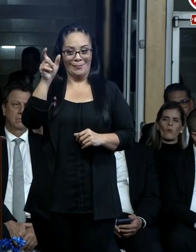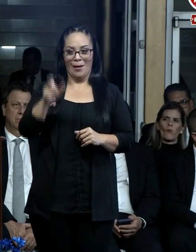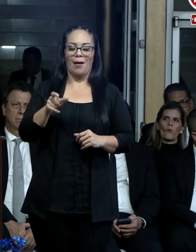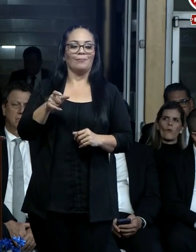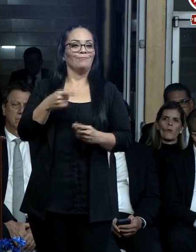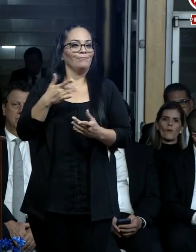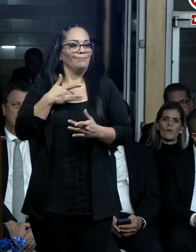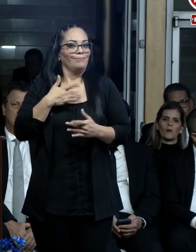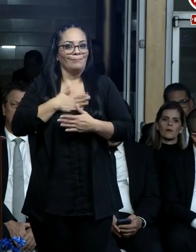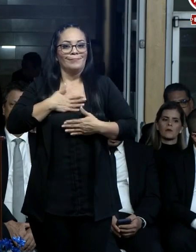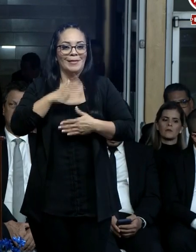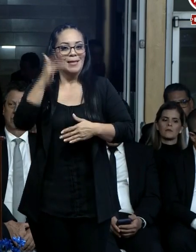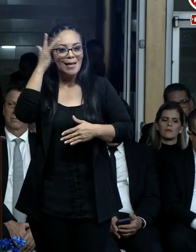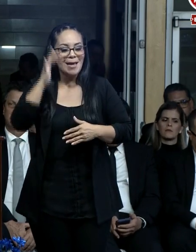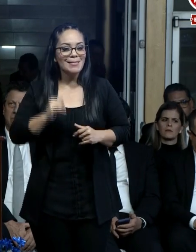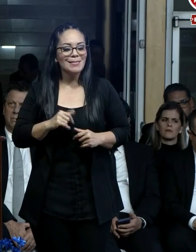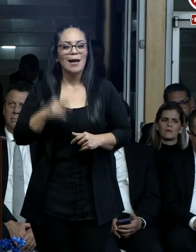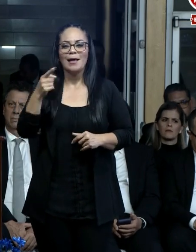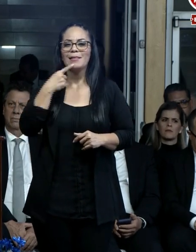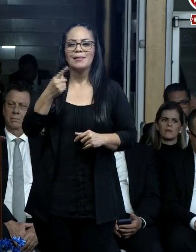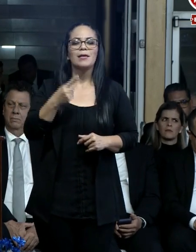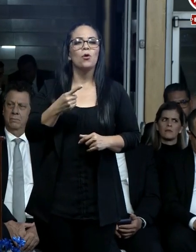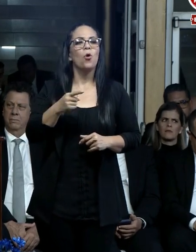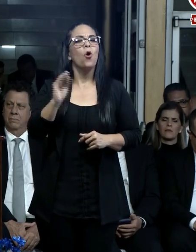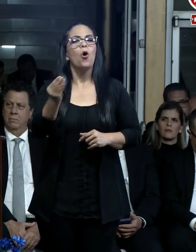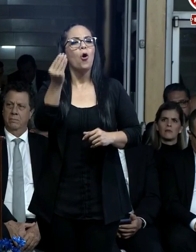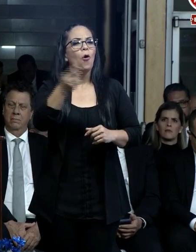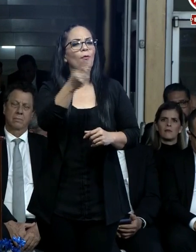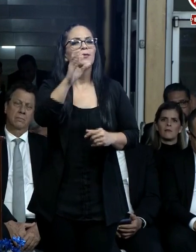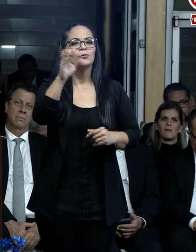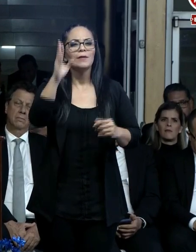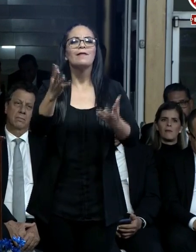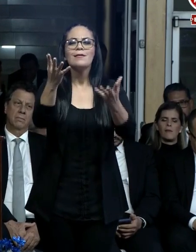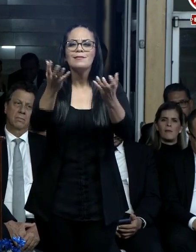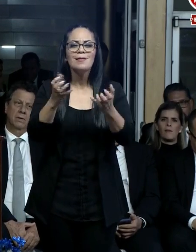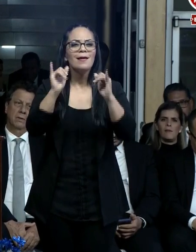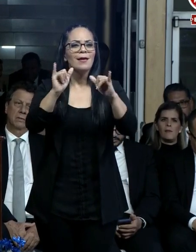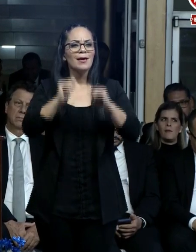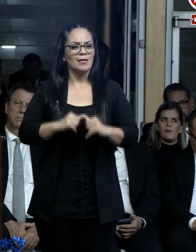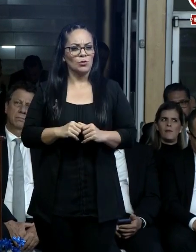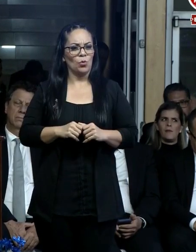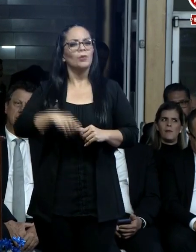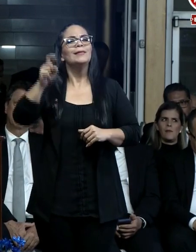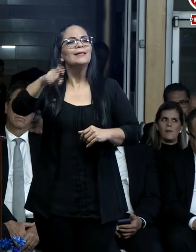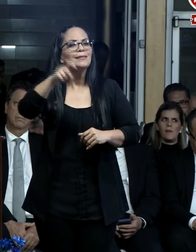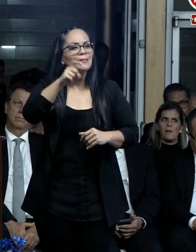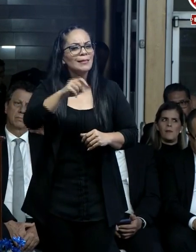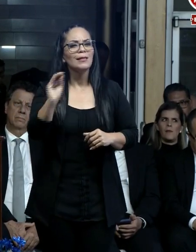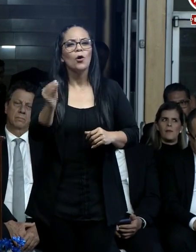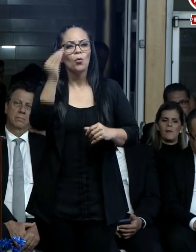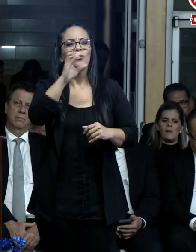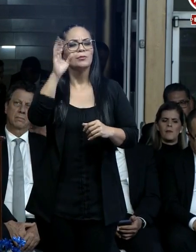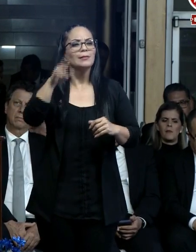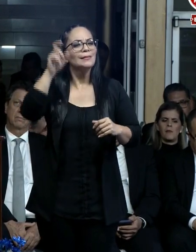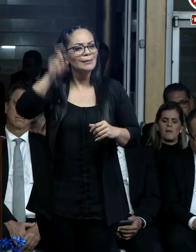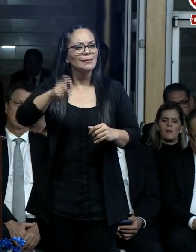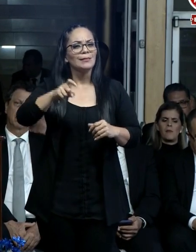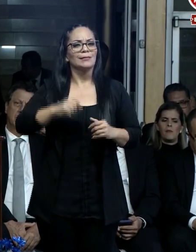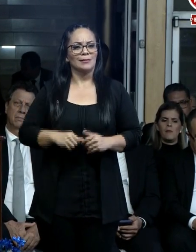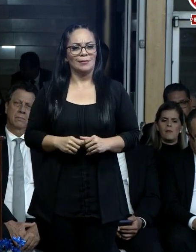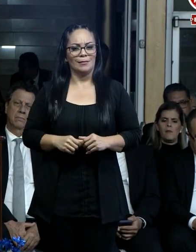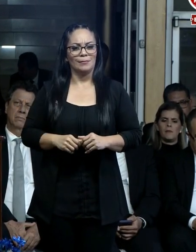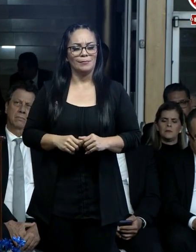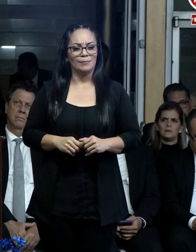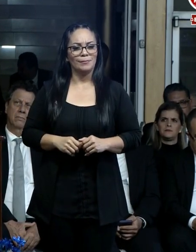inteligencia nos dijo quieren los jóvenes de Costa Rica, necesitan los jóvenes de